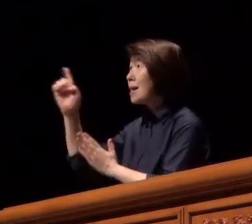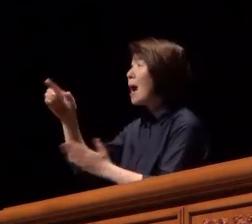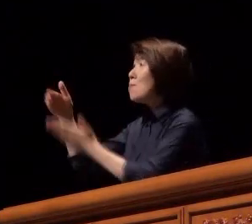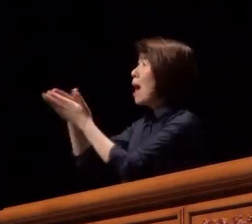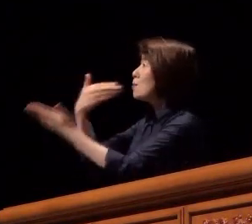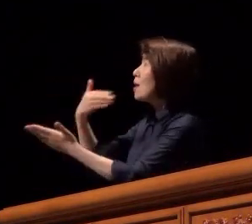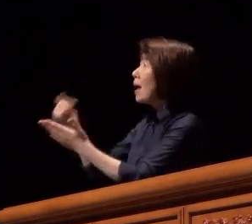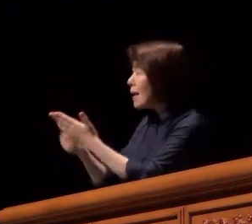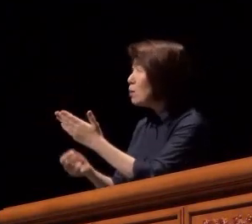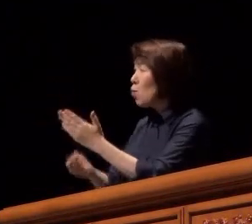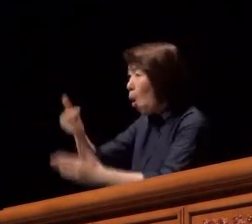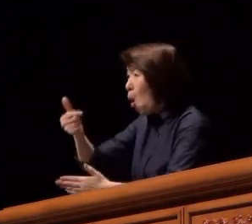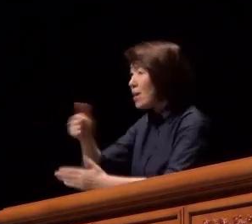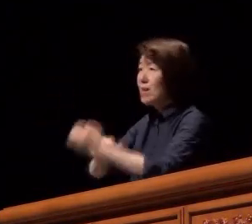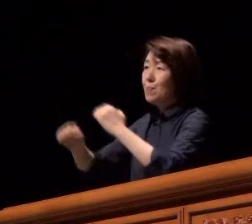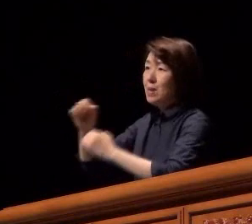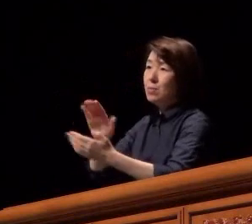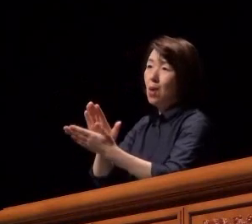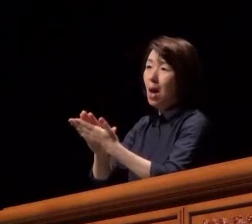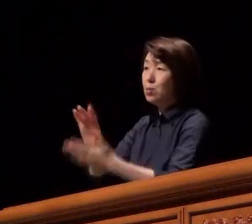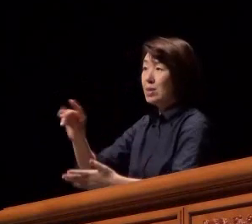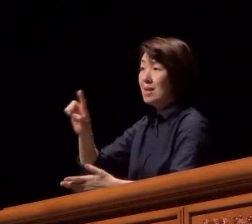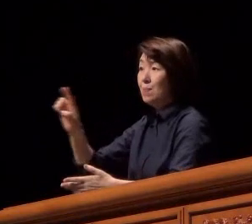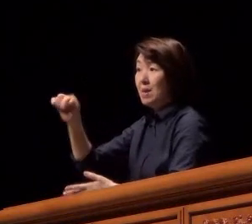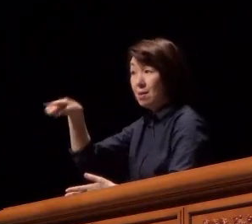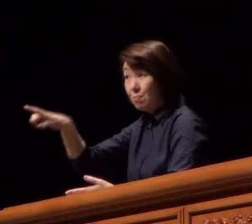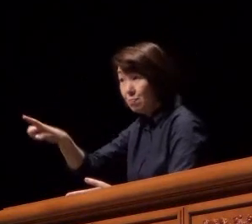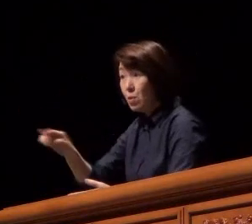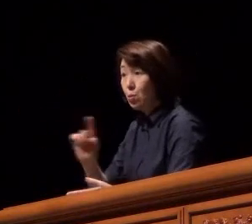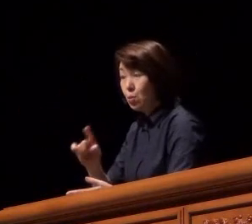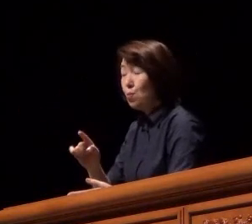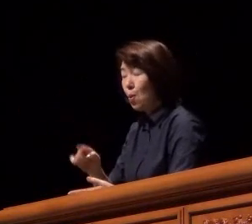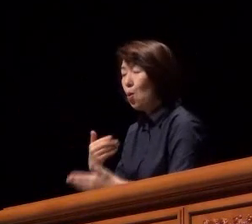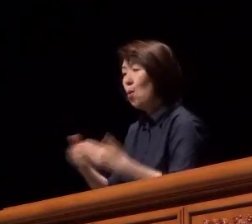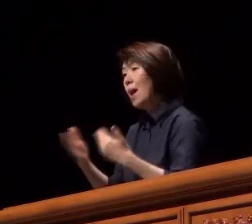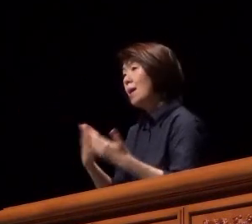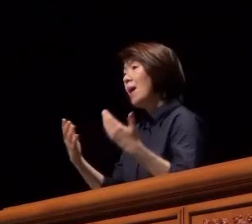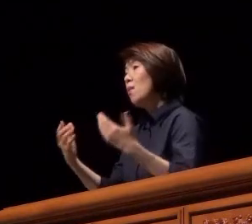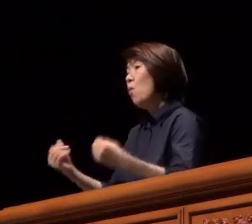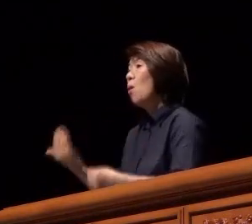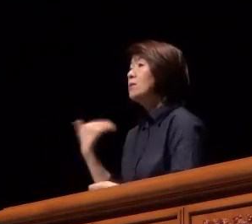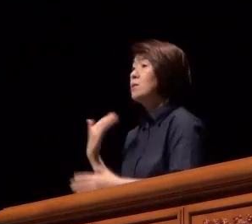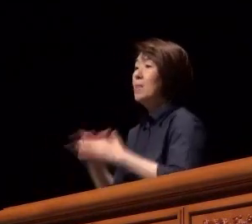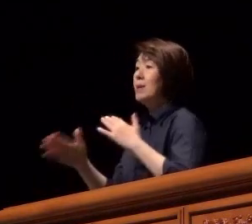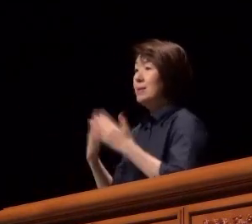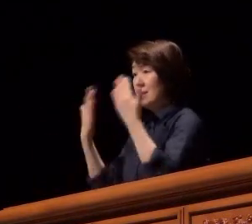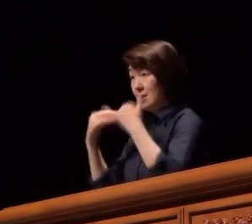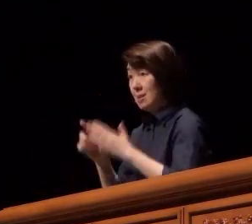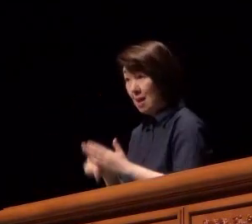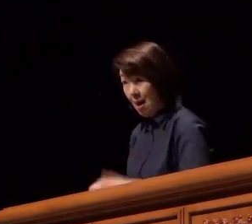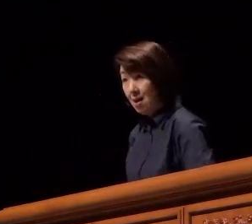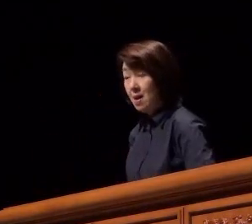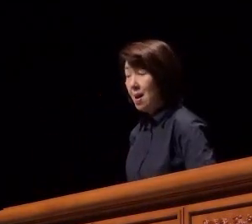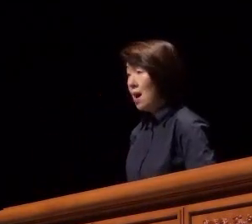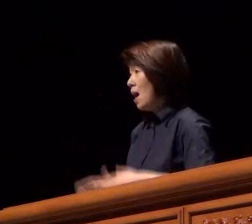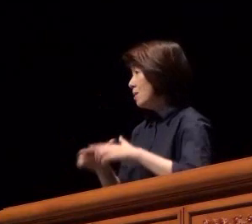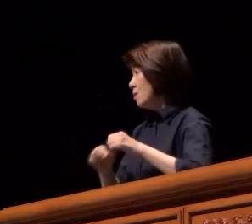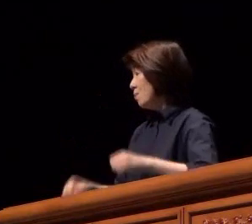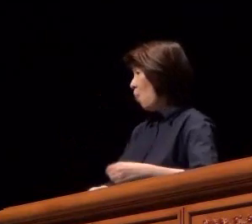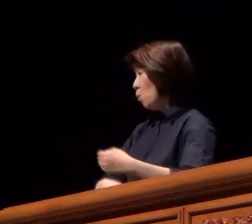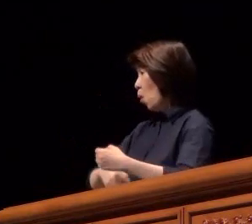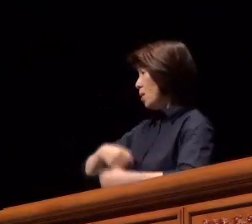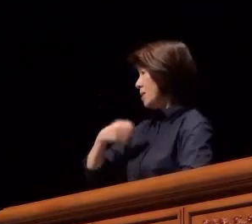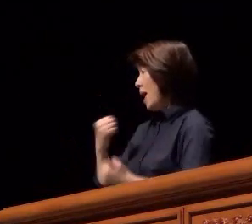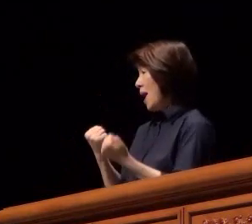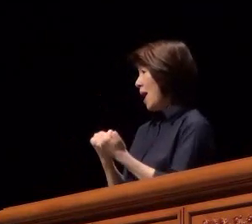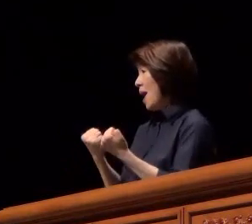戦体験でまさに機敏というものをよく味わいました。で、日本の政治というのは常に機